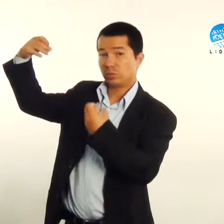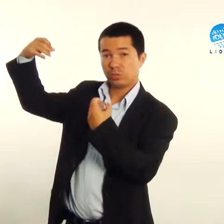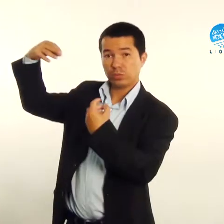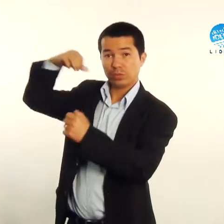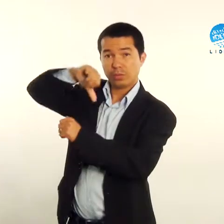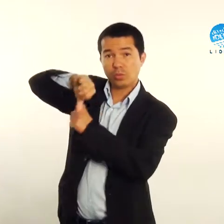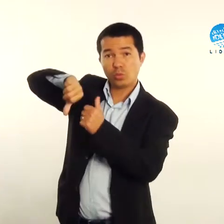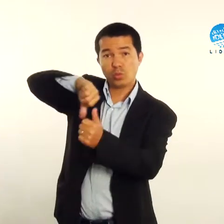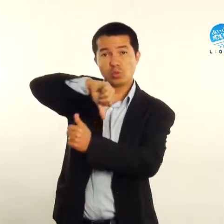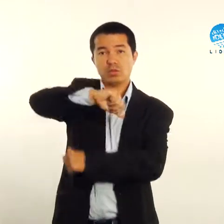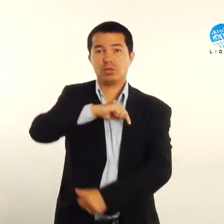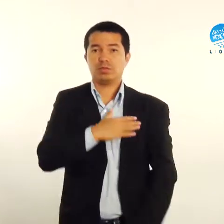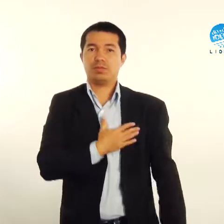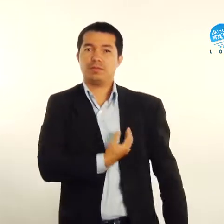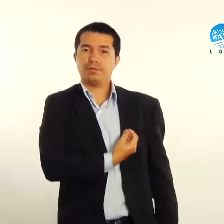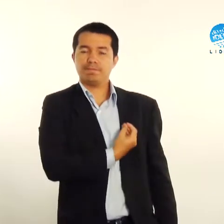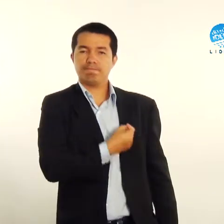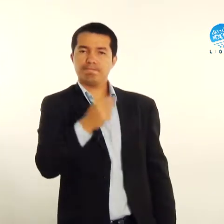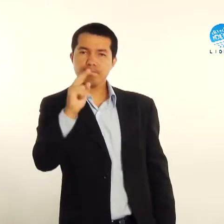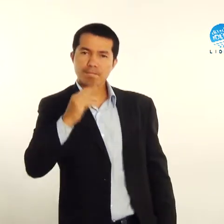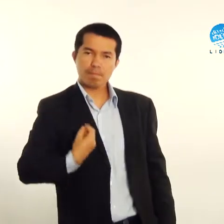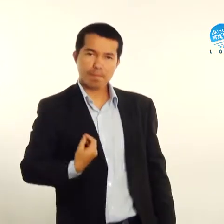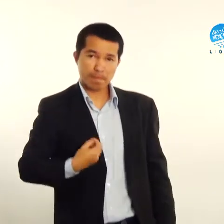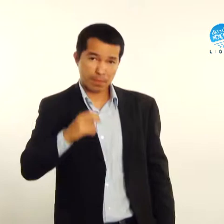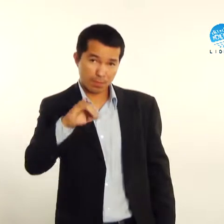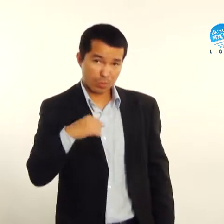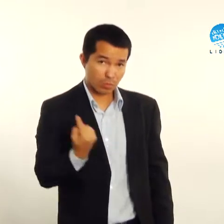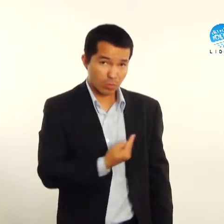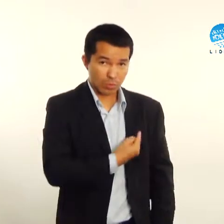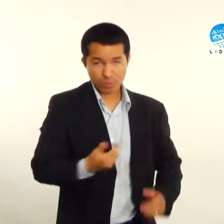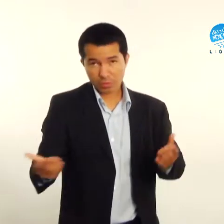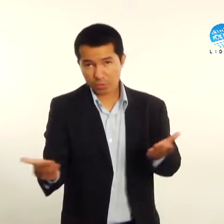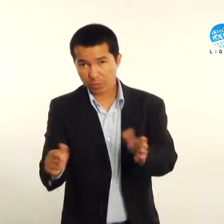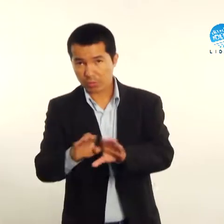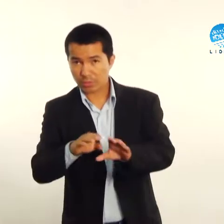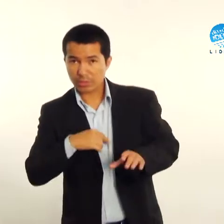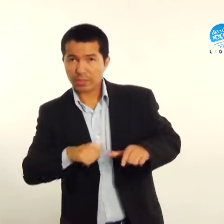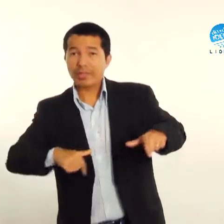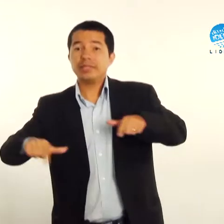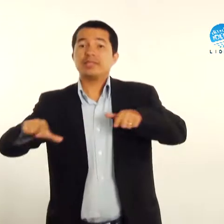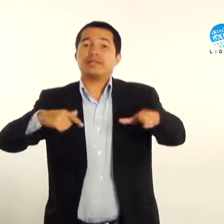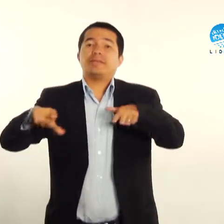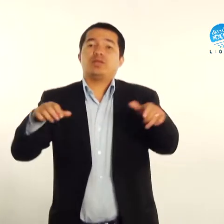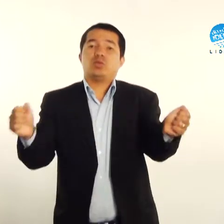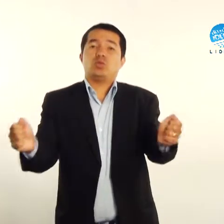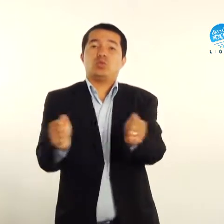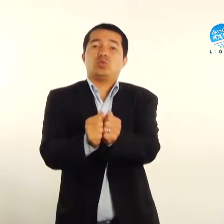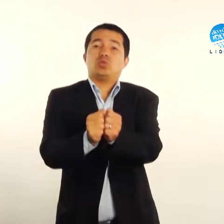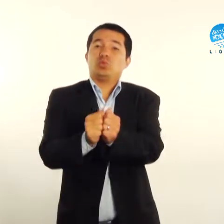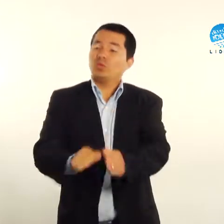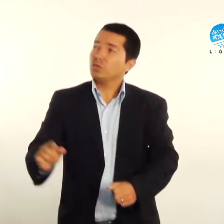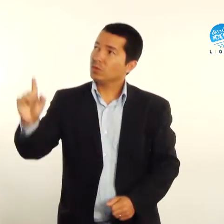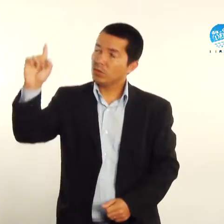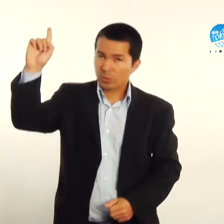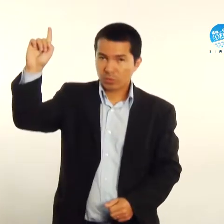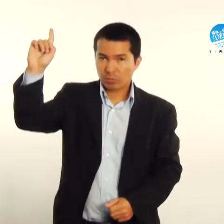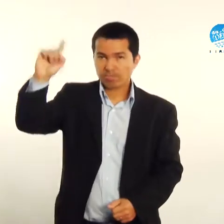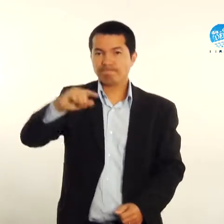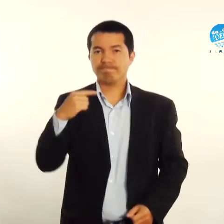se deixa trabalhar pela graça dEle. Conversão espiritual é quando a